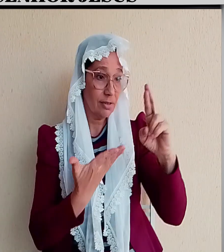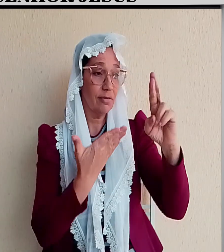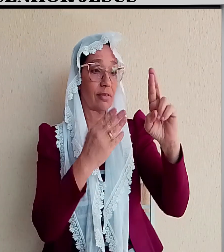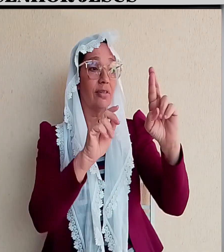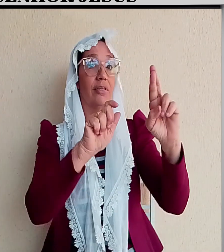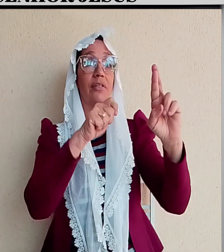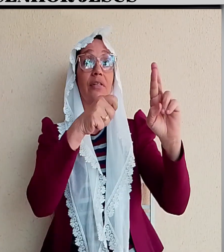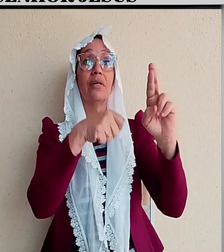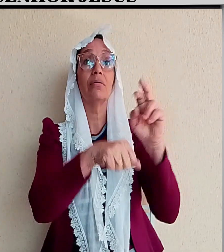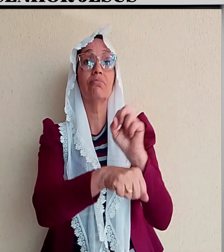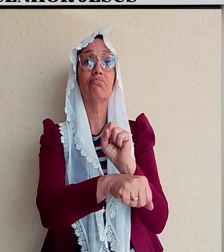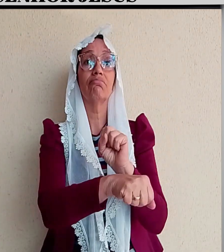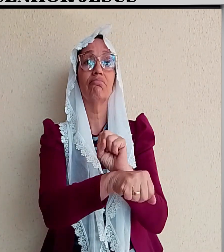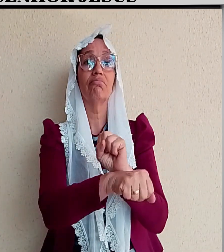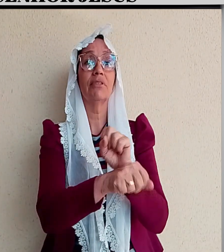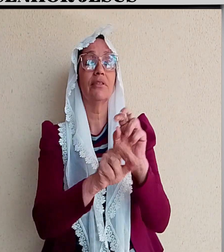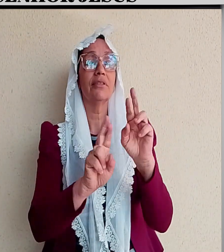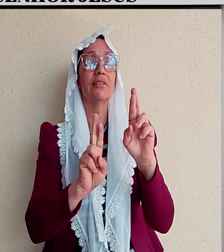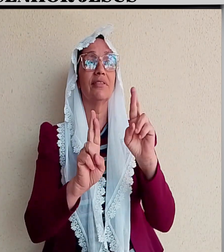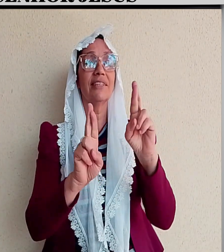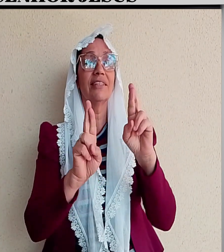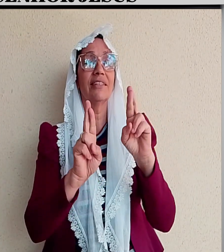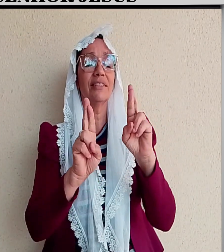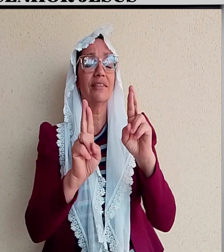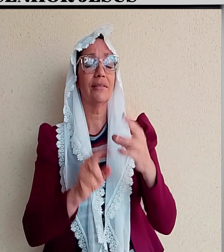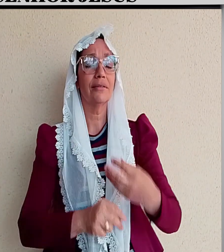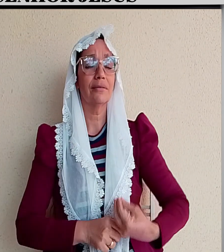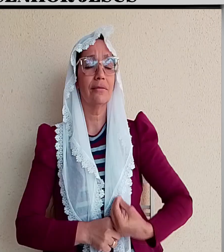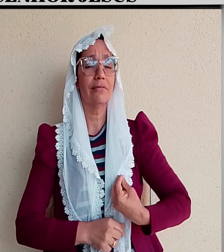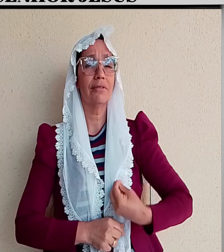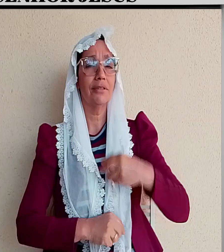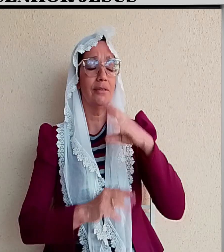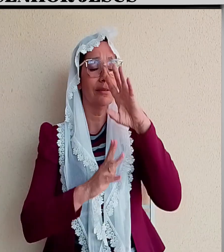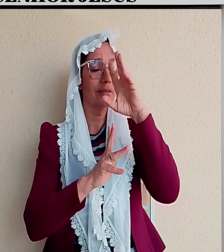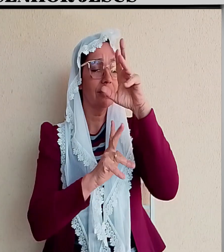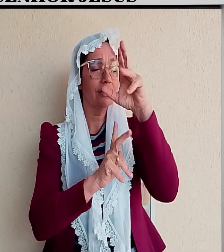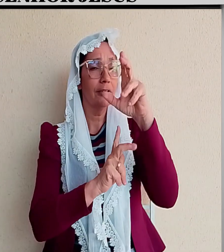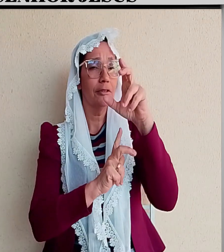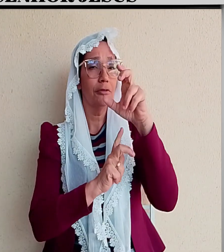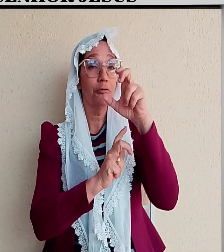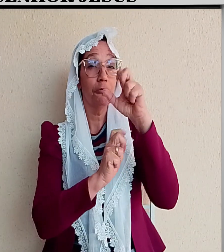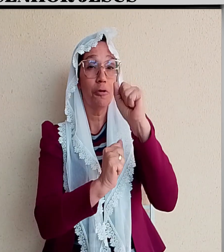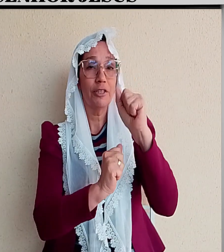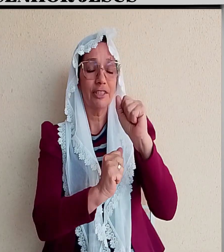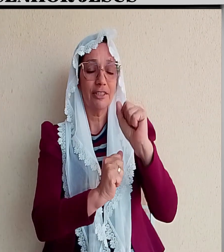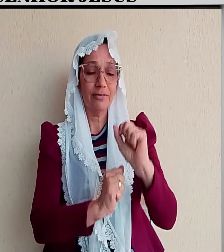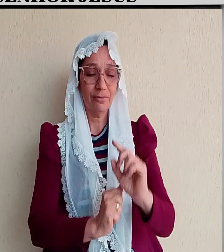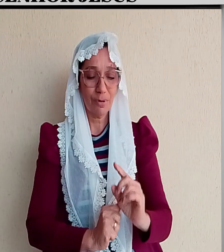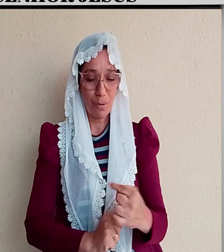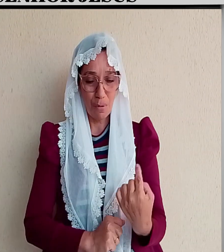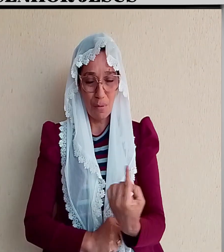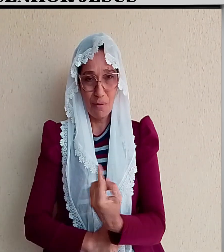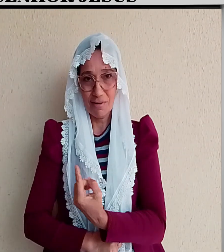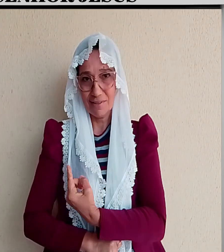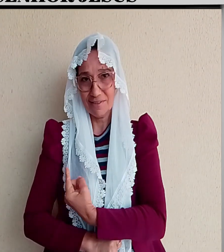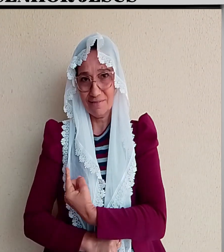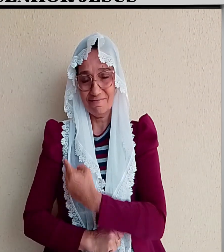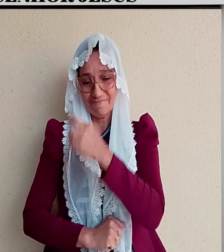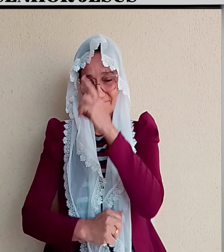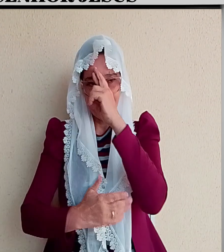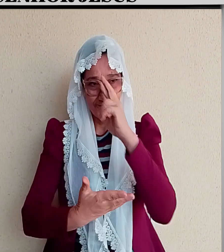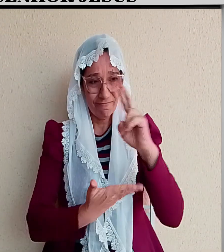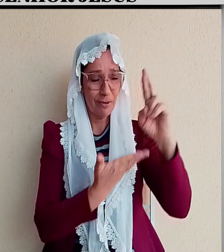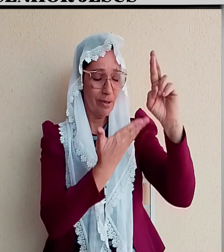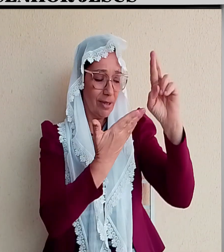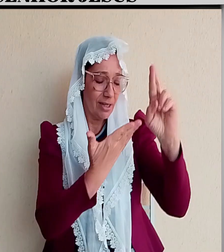vida, nosso refúgio, a nossa fortaleza. Ele é tudo para nós, irmãos. E mais uma vez nós